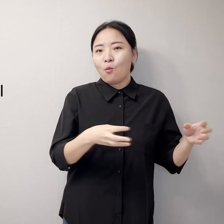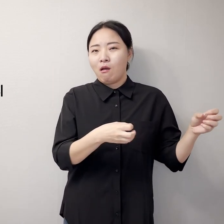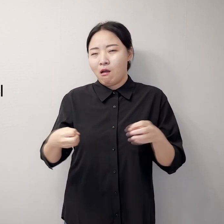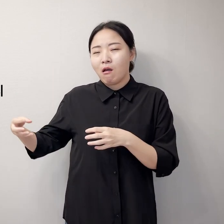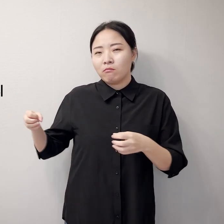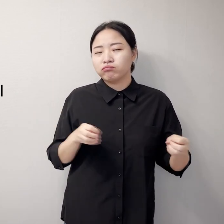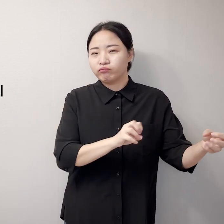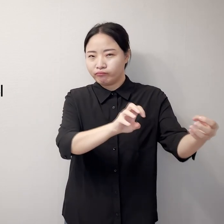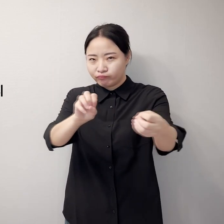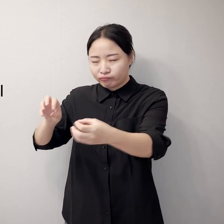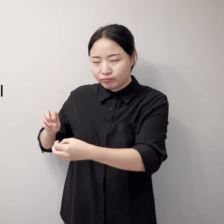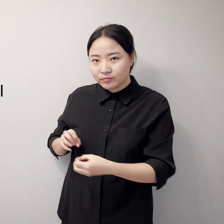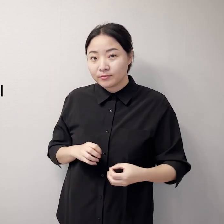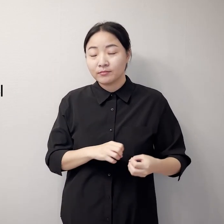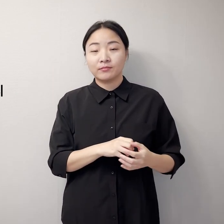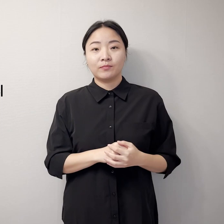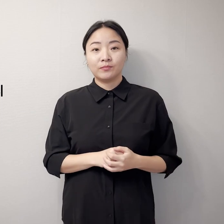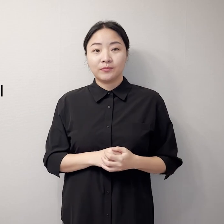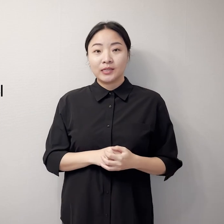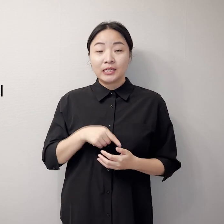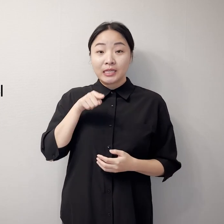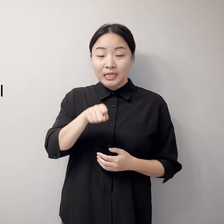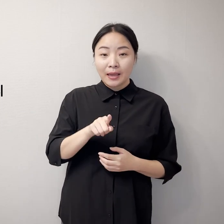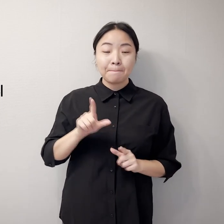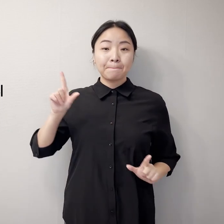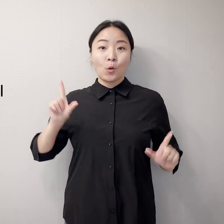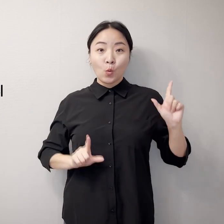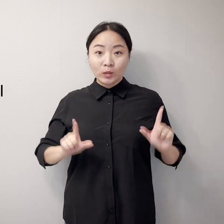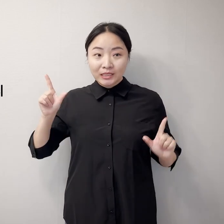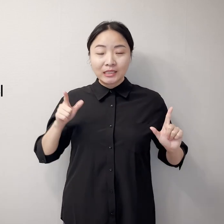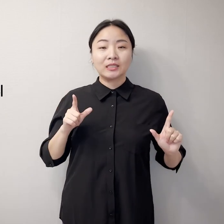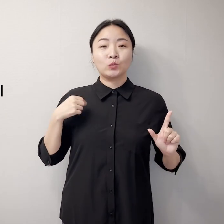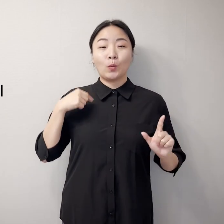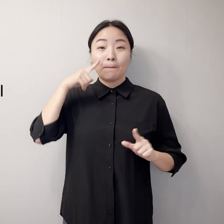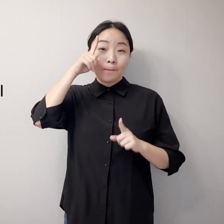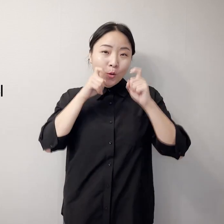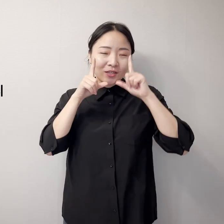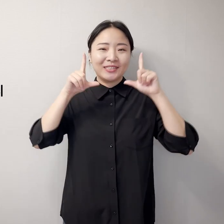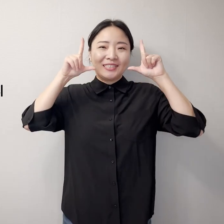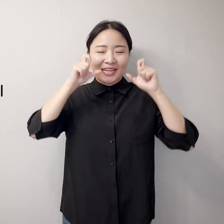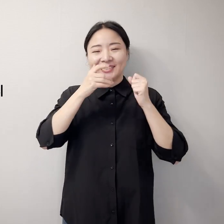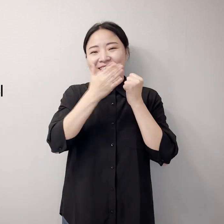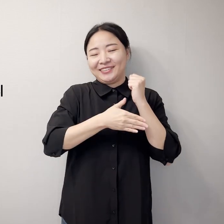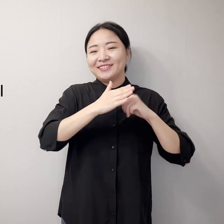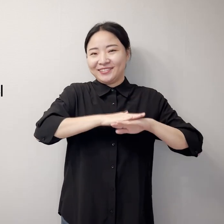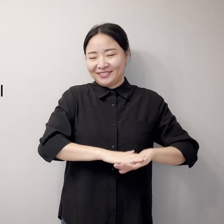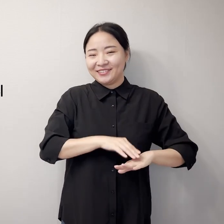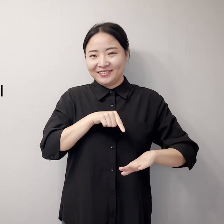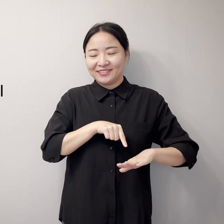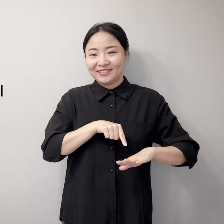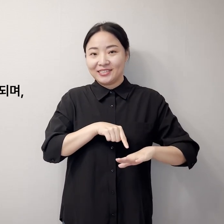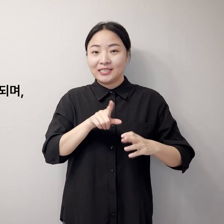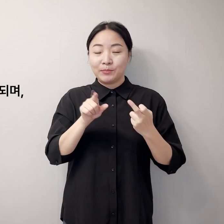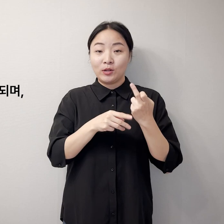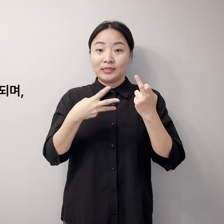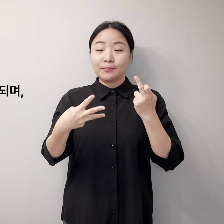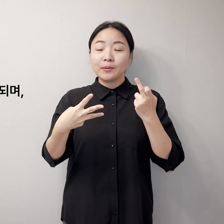그에 맞는 포즈와 표정을 사진으로 찍어 기록하는 워크숍입니다 12월 3일